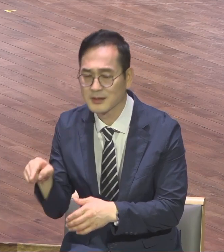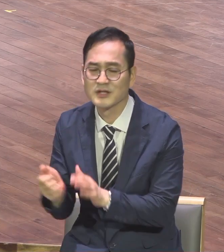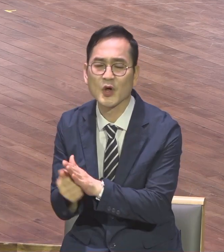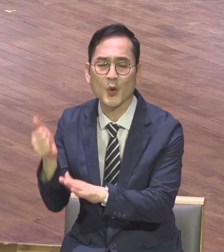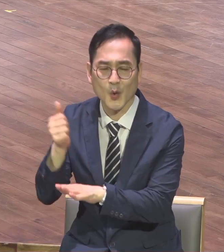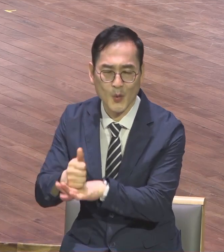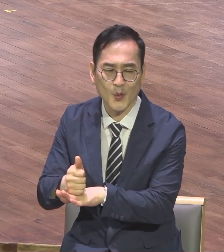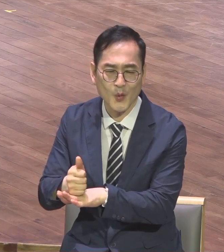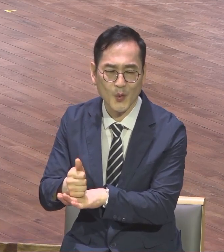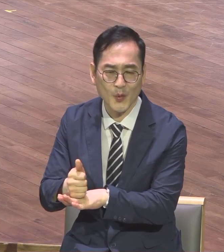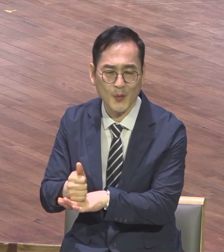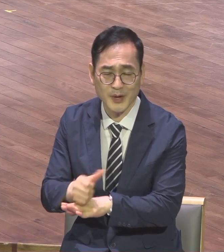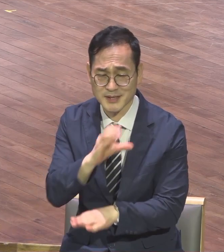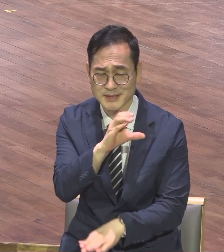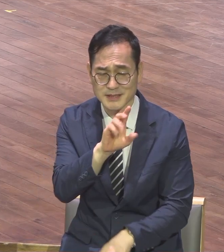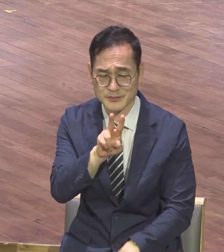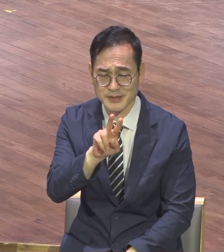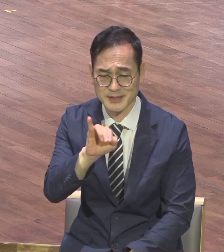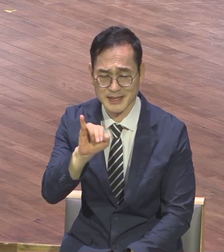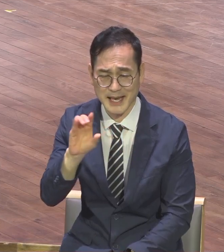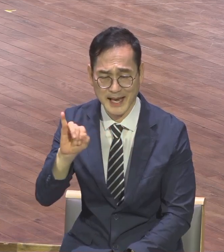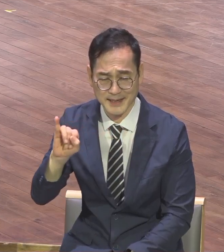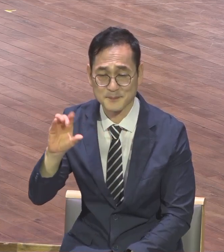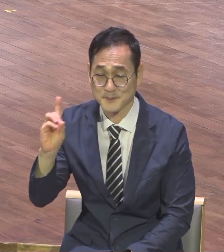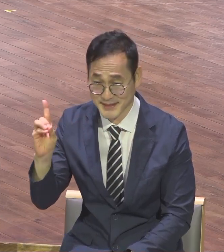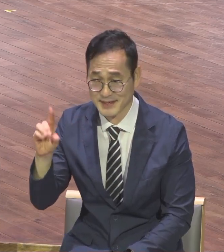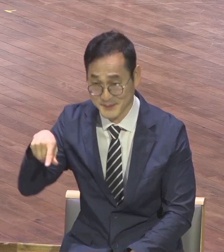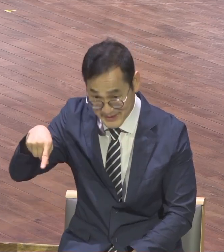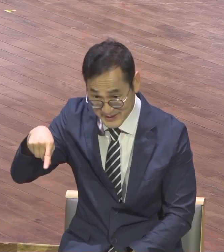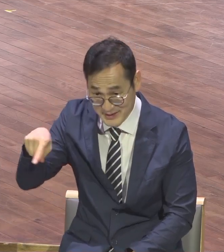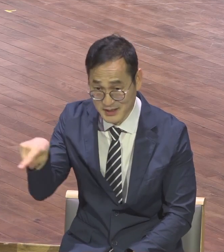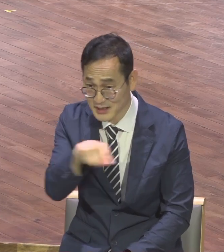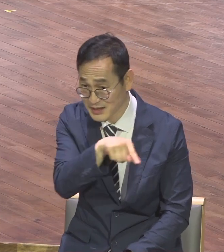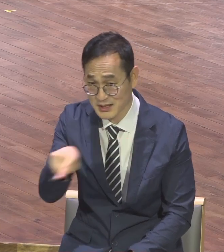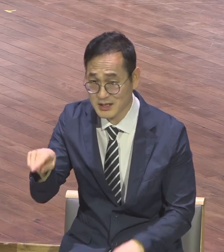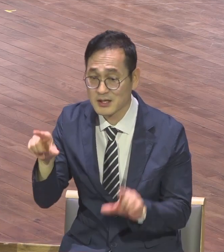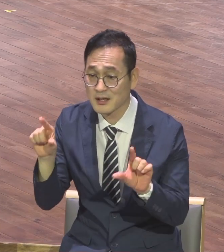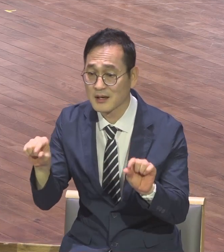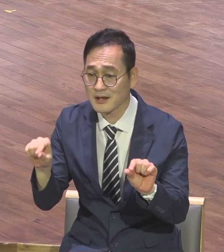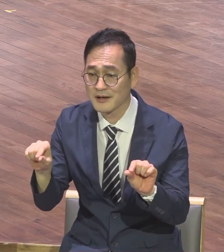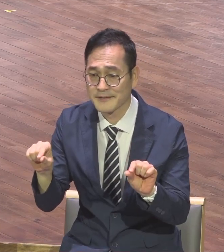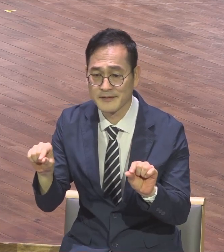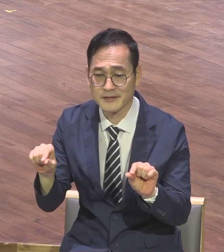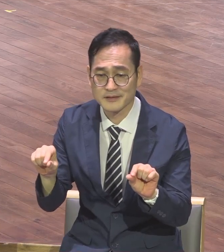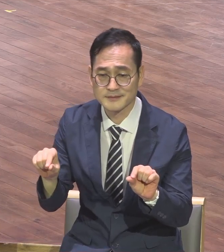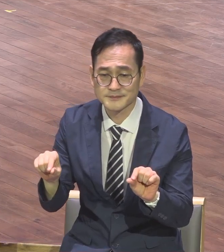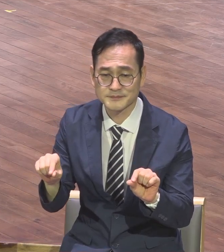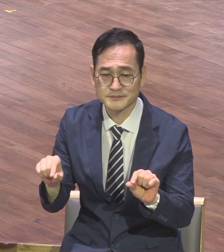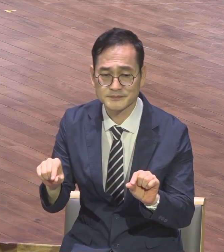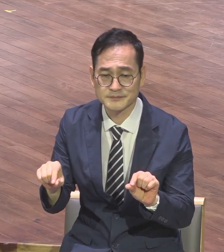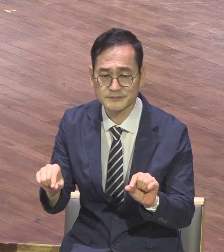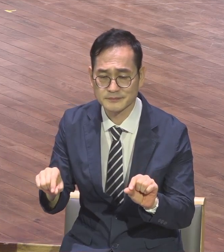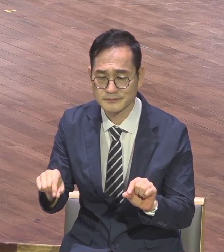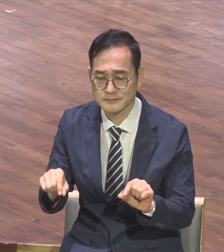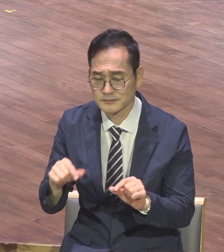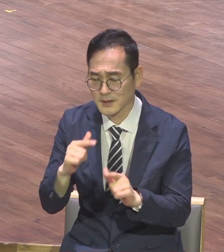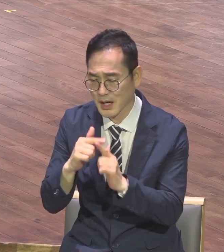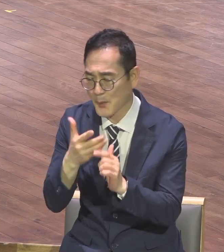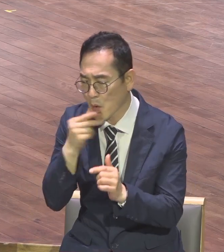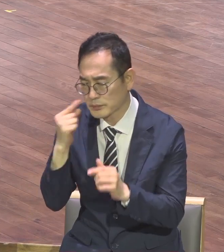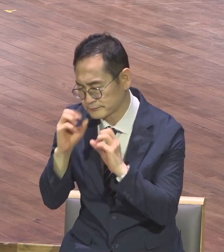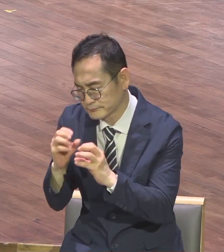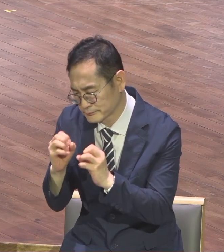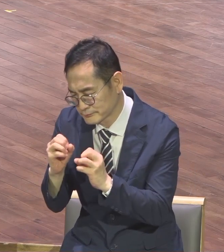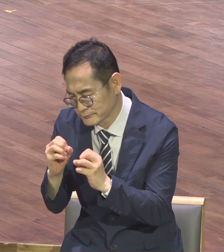그것이 바로 CVDIP 삶이에요. 영계 모든 성도들 담대하게 거침없이 현장에 망대를 세워가면서 이 시대의